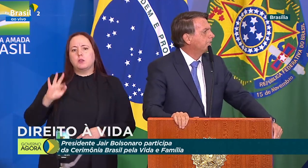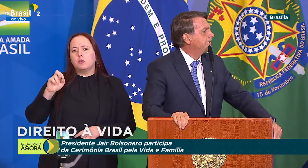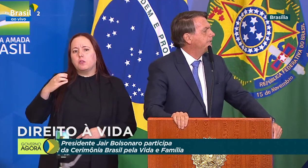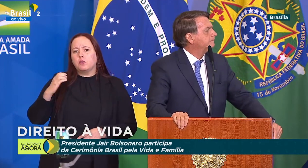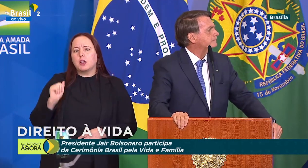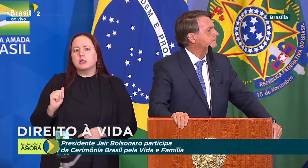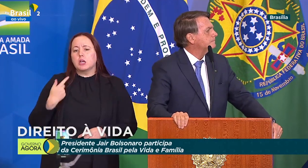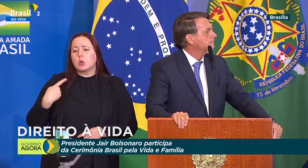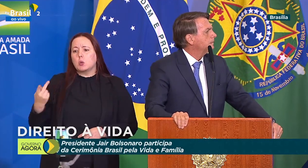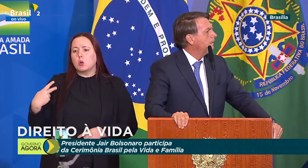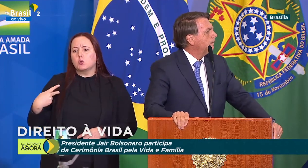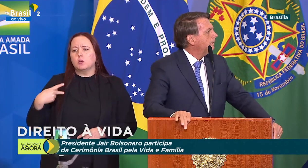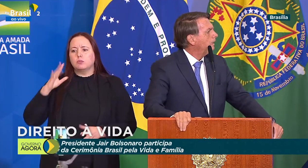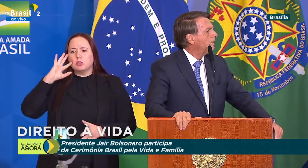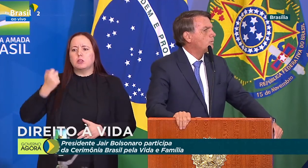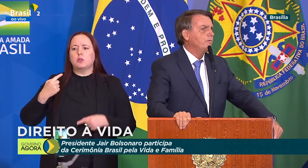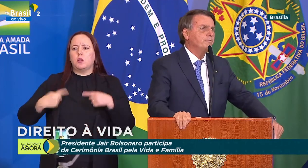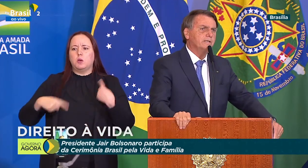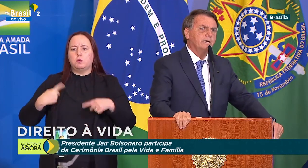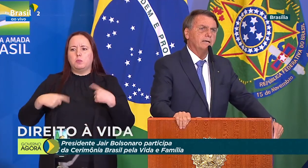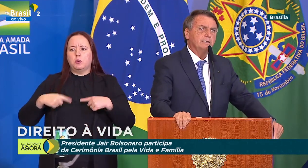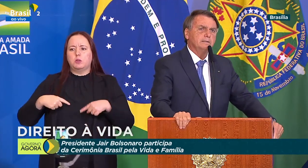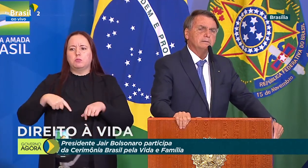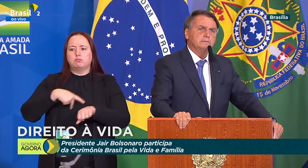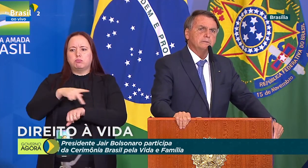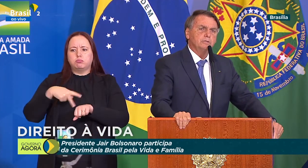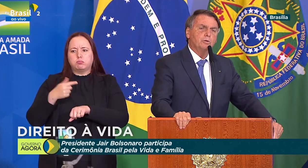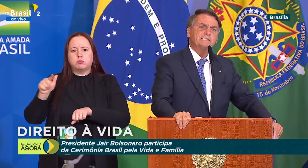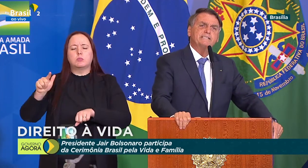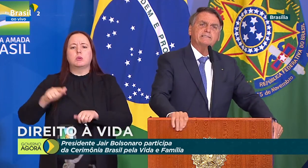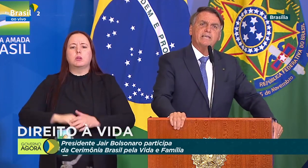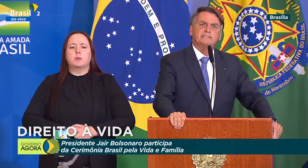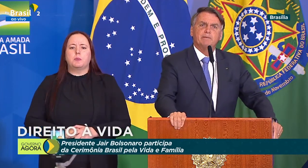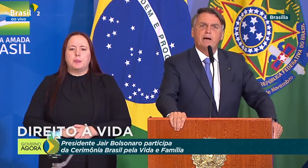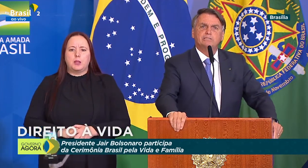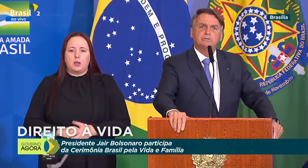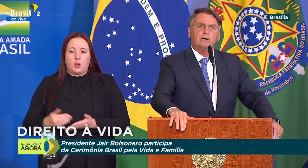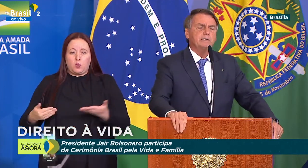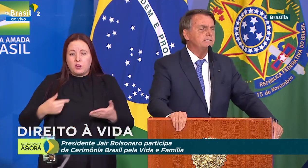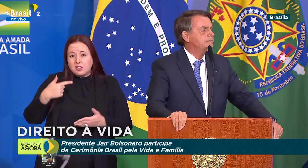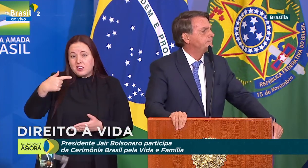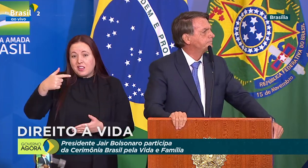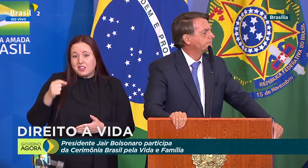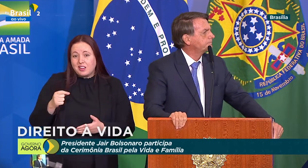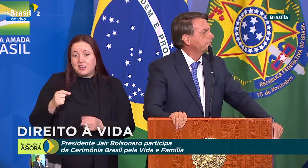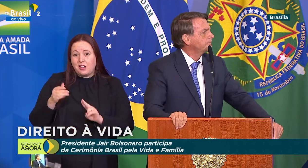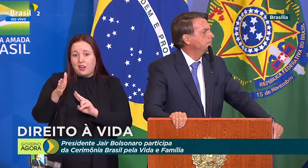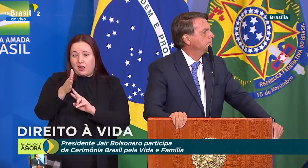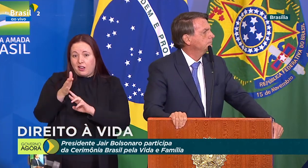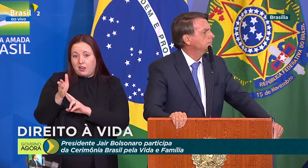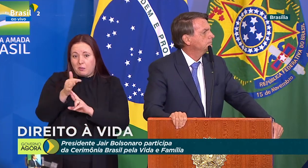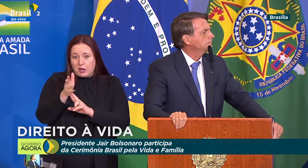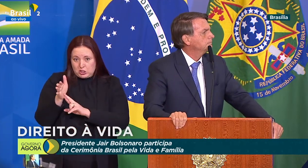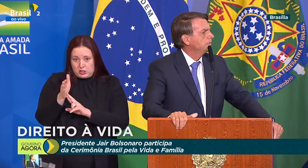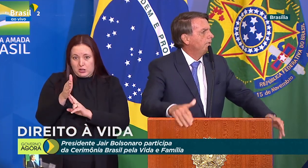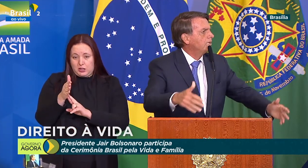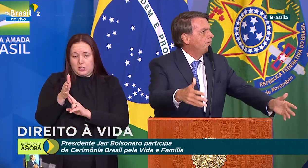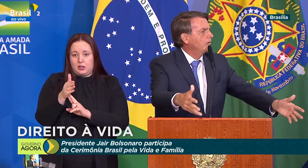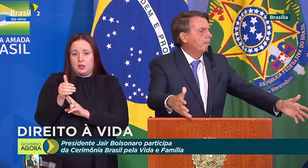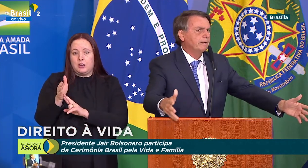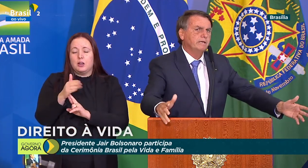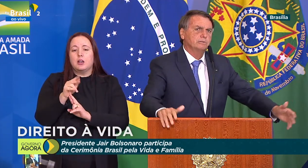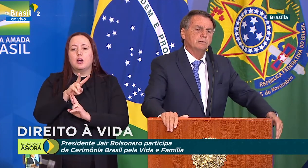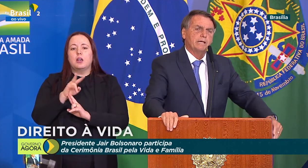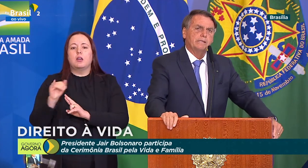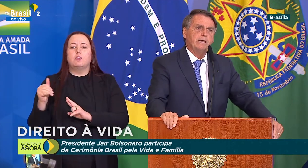do Itamaraty ele convida então de 70 embaixadores o que